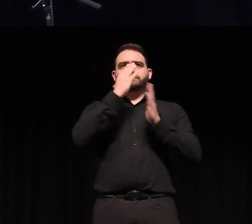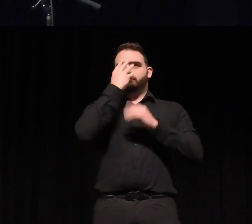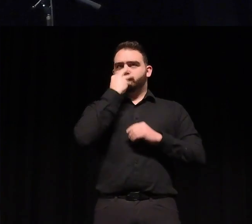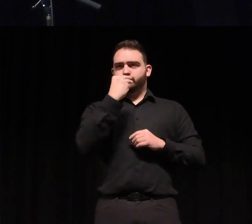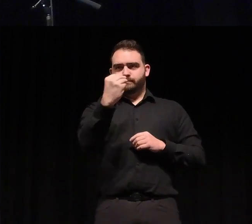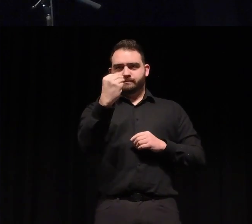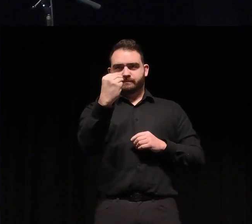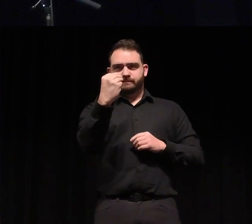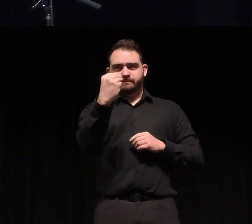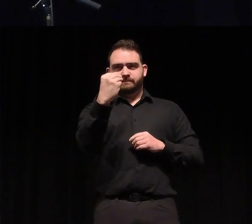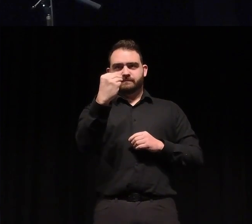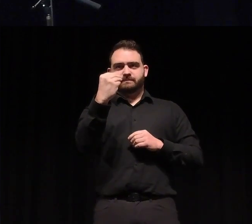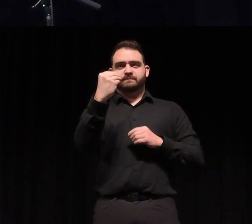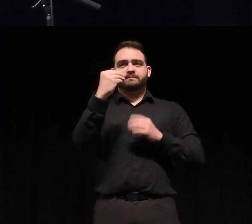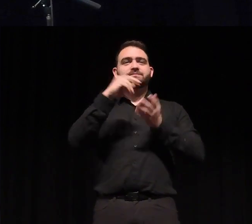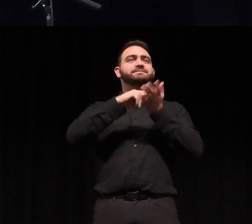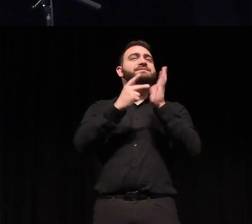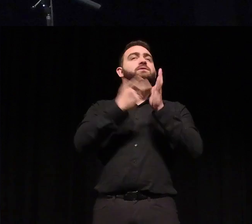renard.